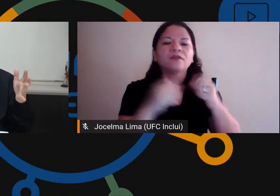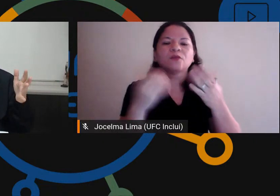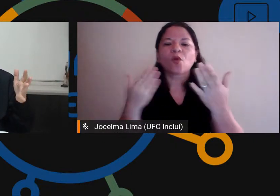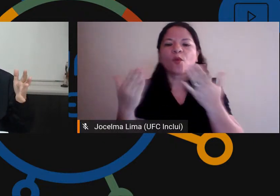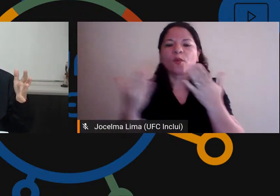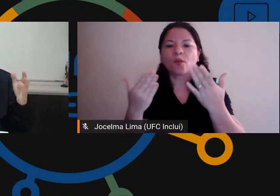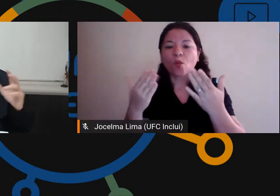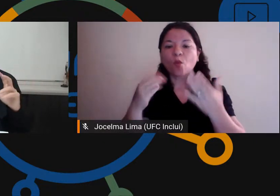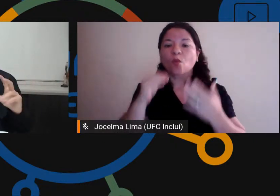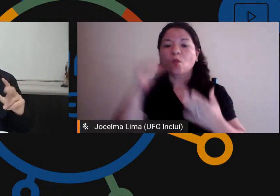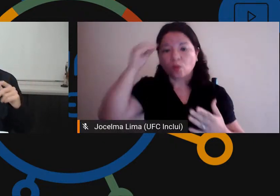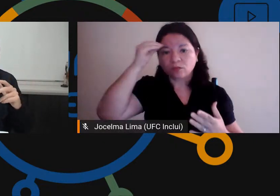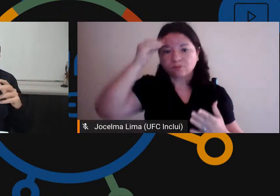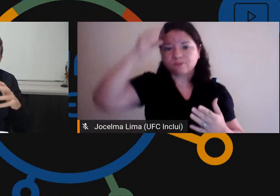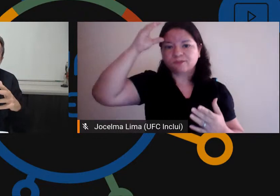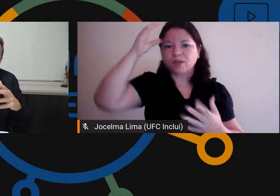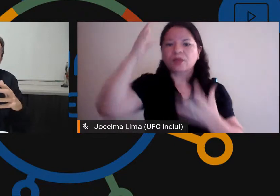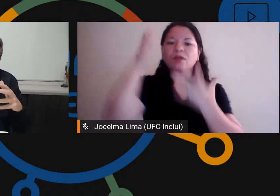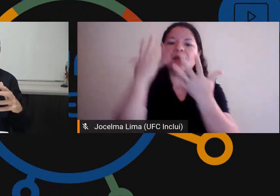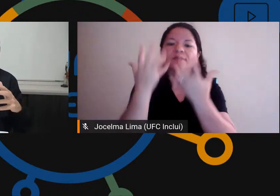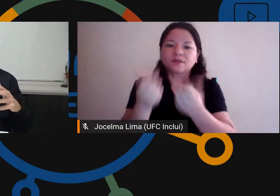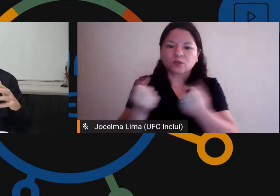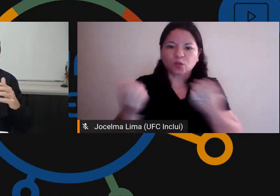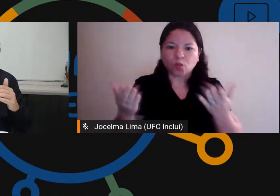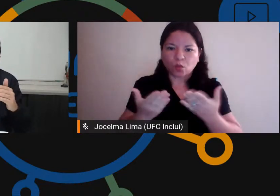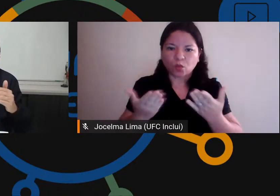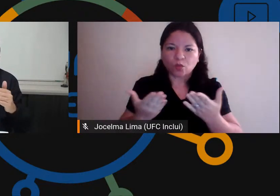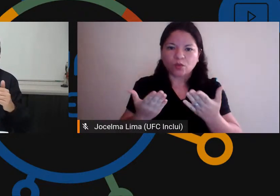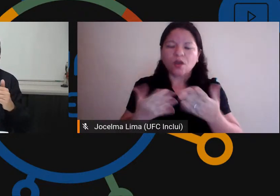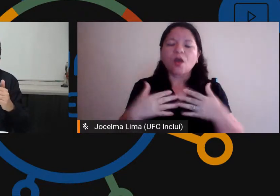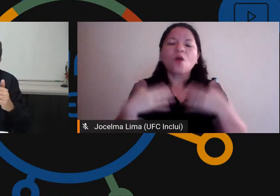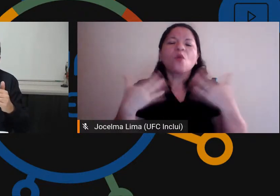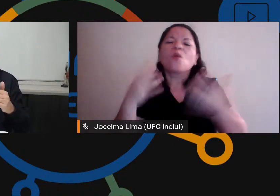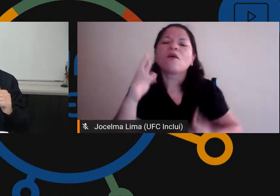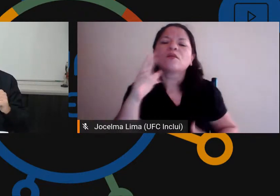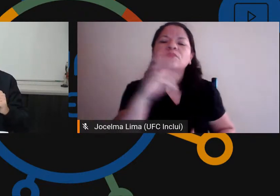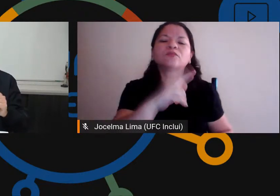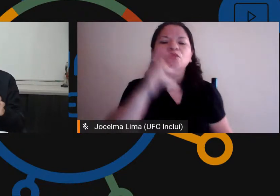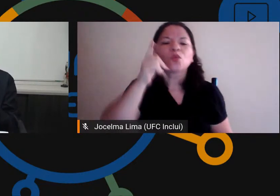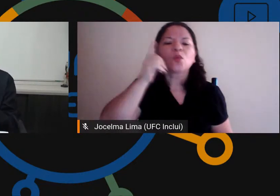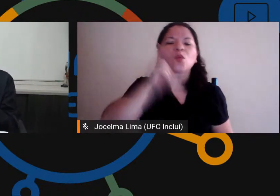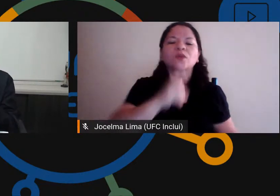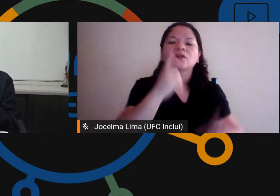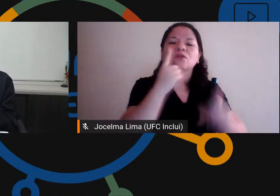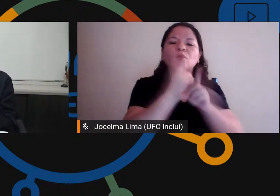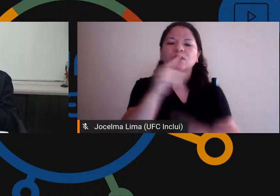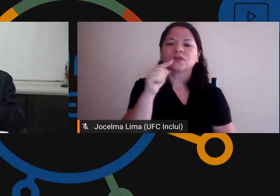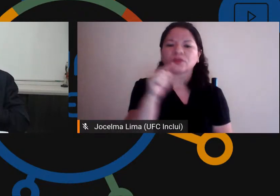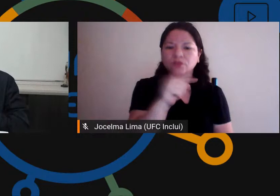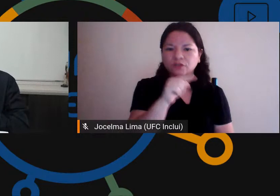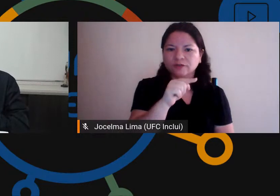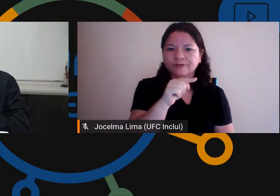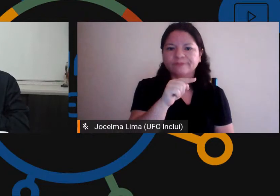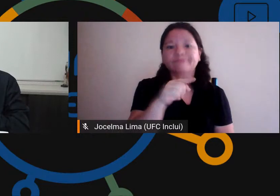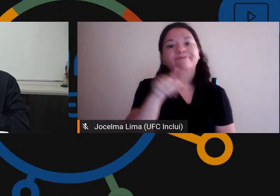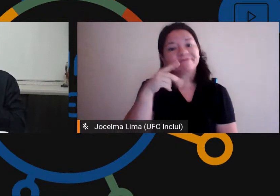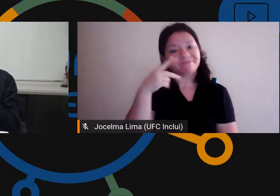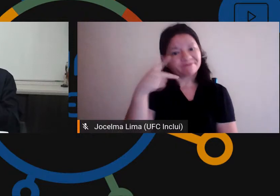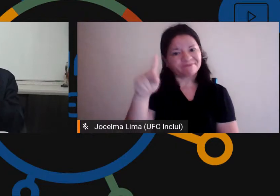hoje? Que argumento e que discurso você consegue defender com isso? Esse é um pedaço do seu